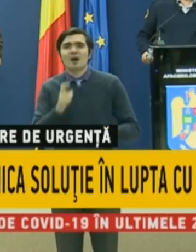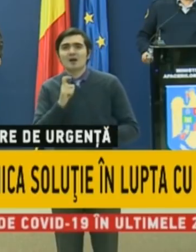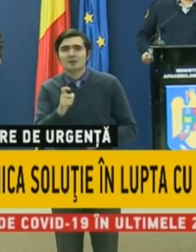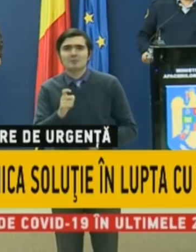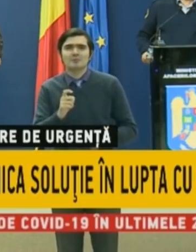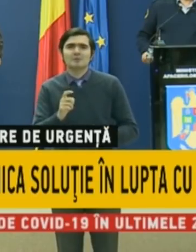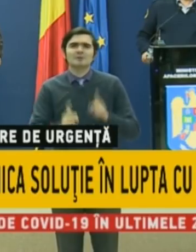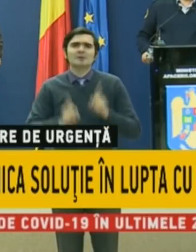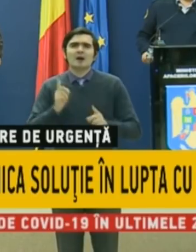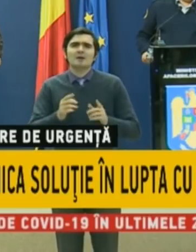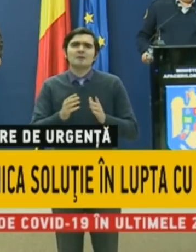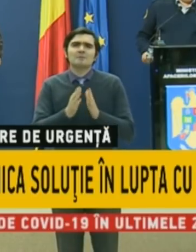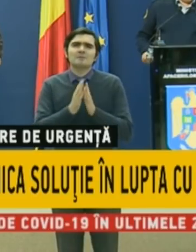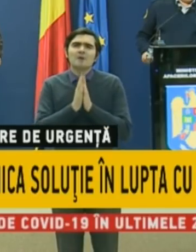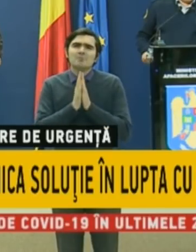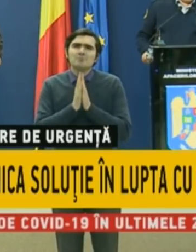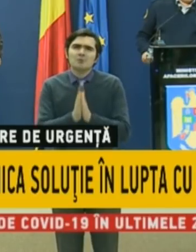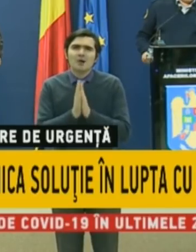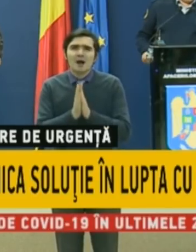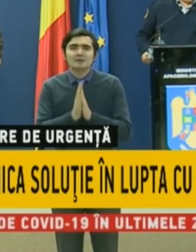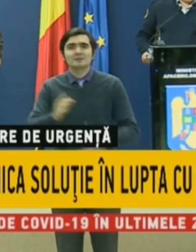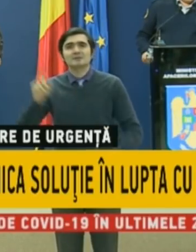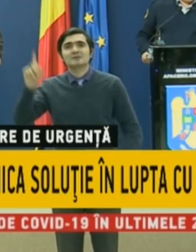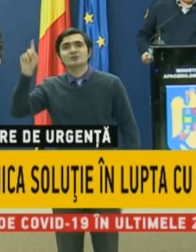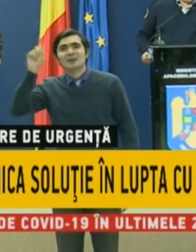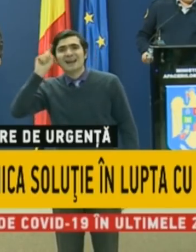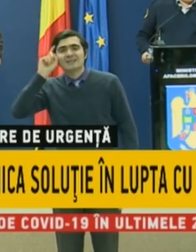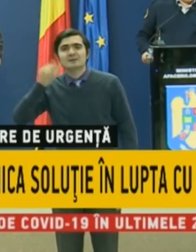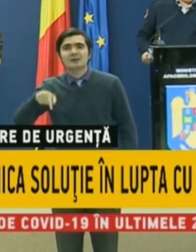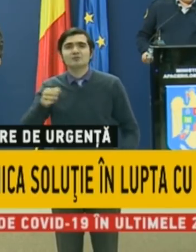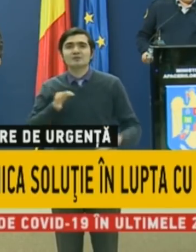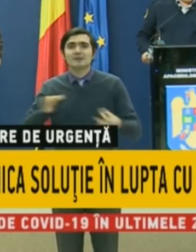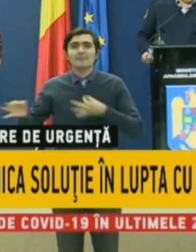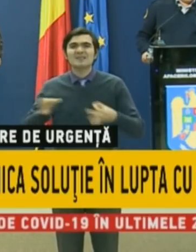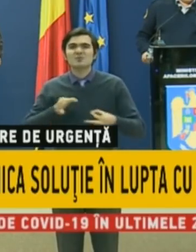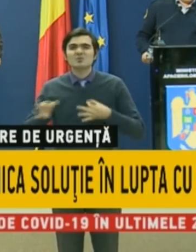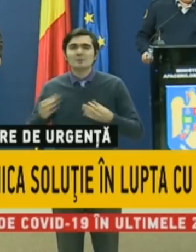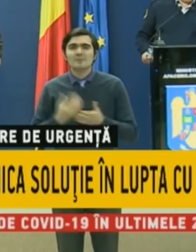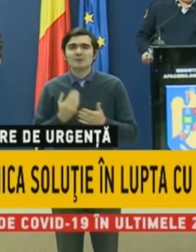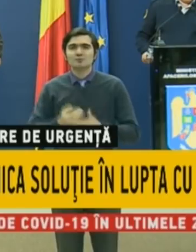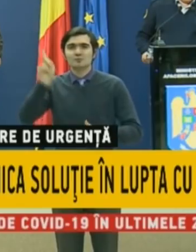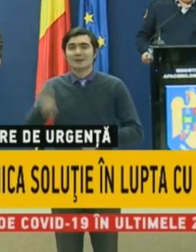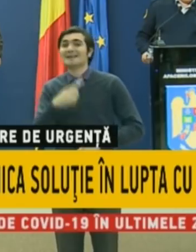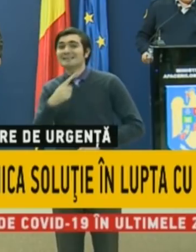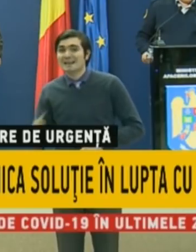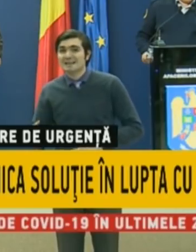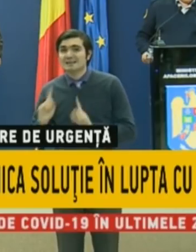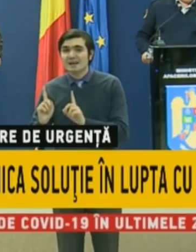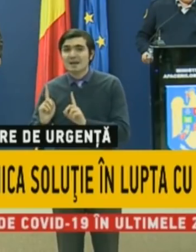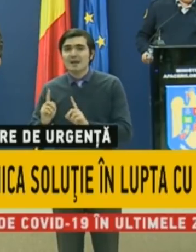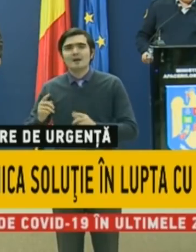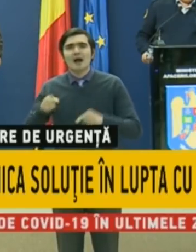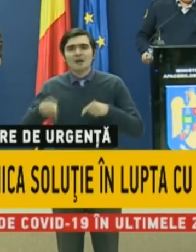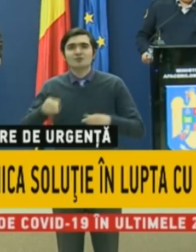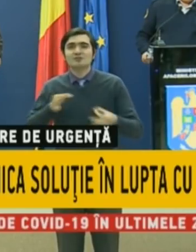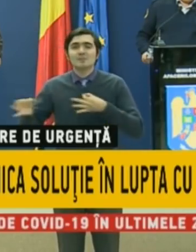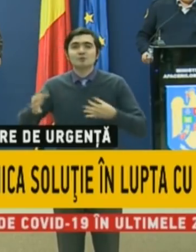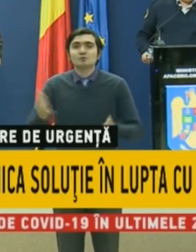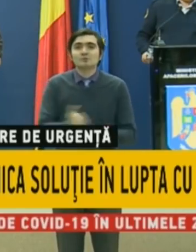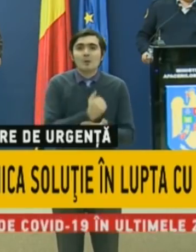rugându-vă să credeți că măsurile restrictive au fost luate pe baza a ceea ce